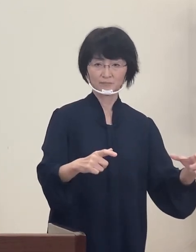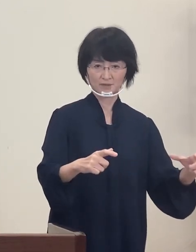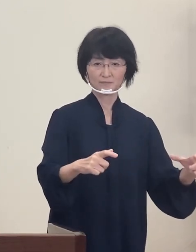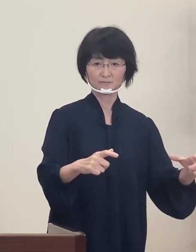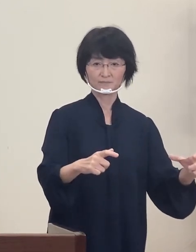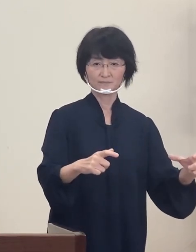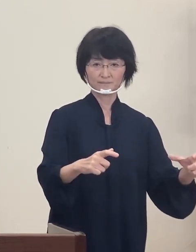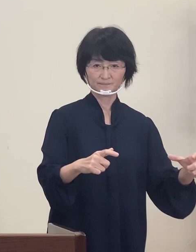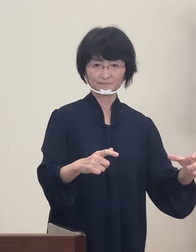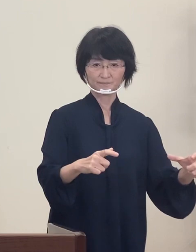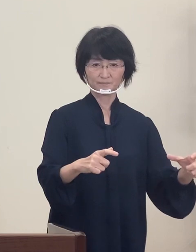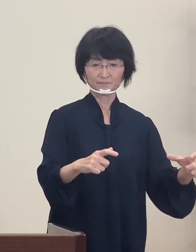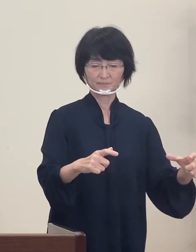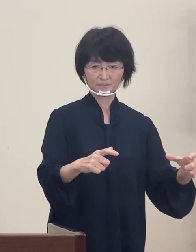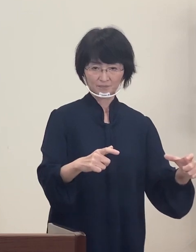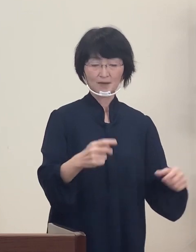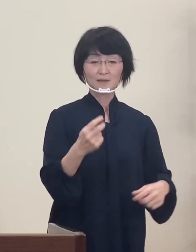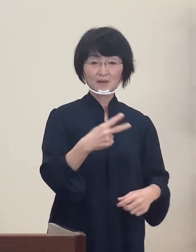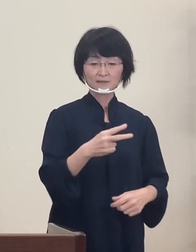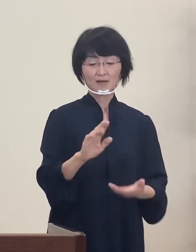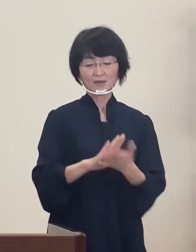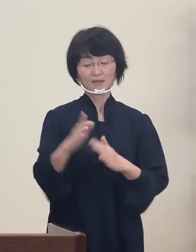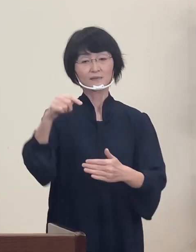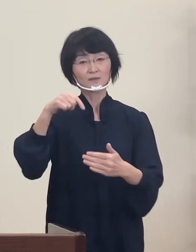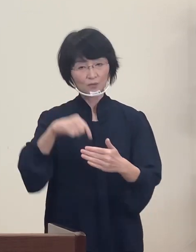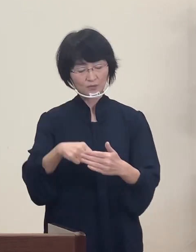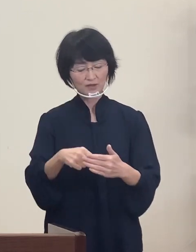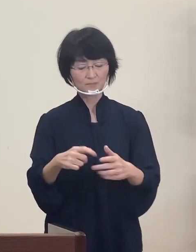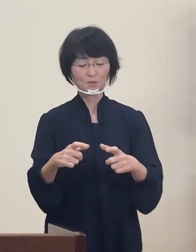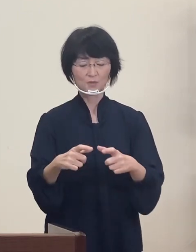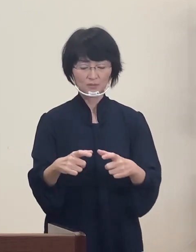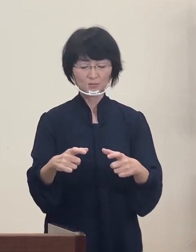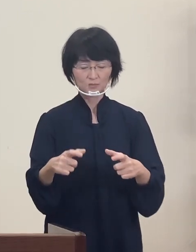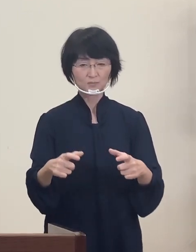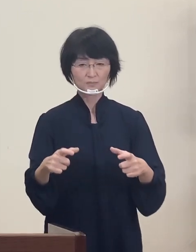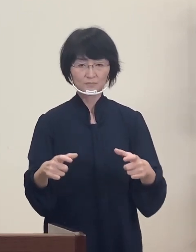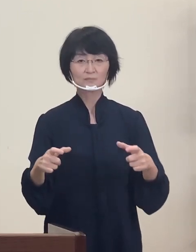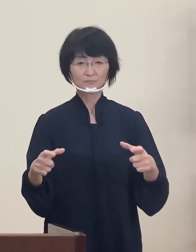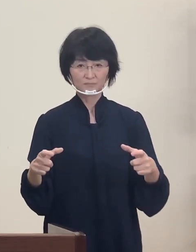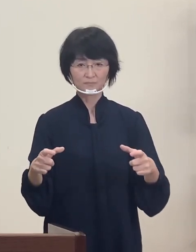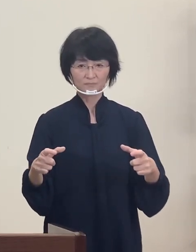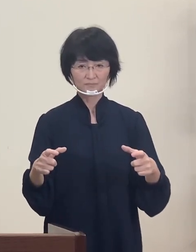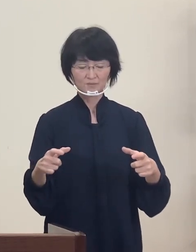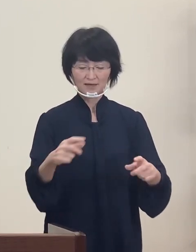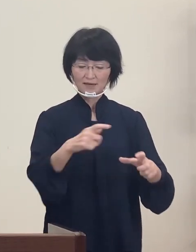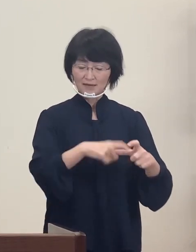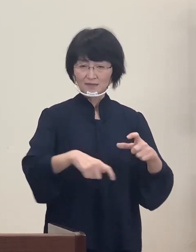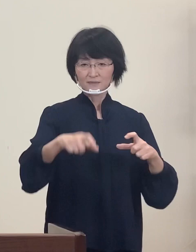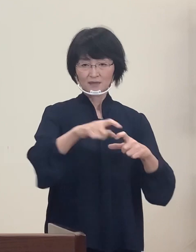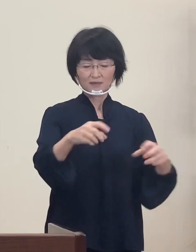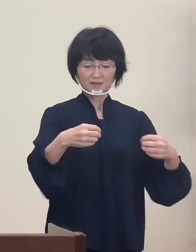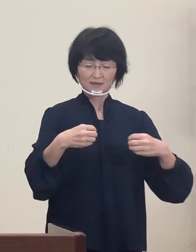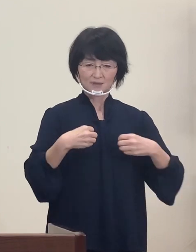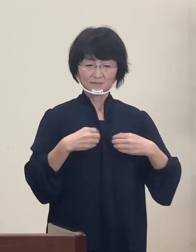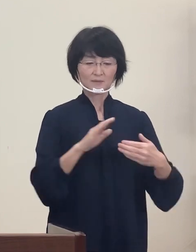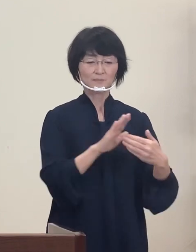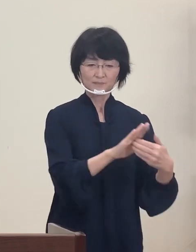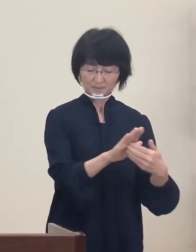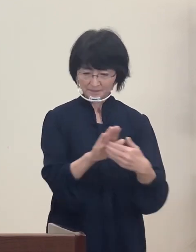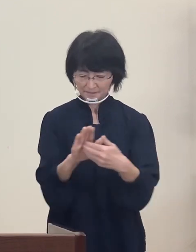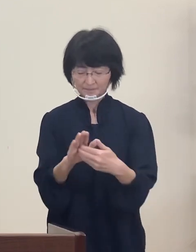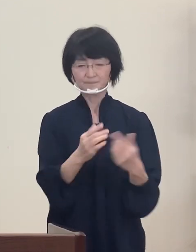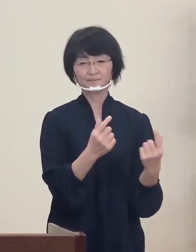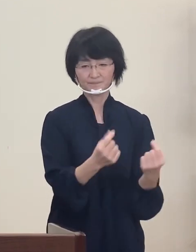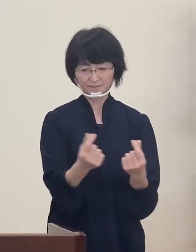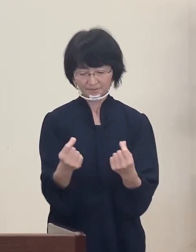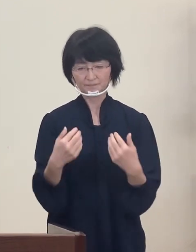のあり愛が県内においても徐々に高まっておりさらなる感染対策の徹底がもっと必要